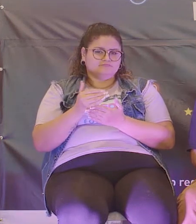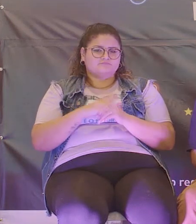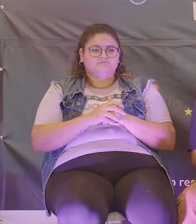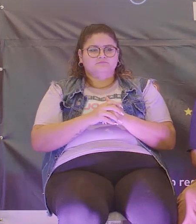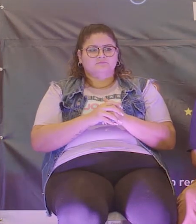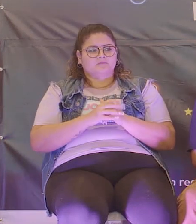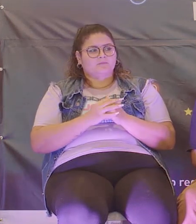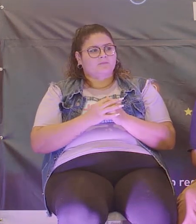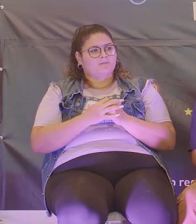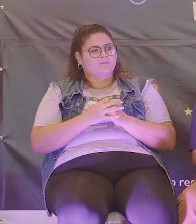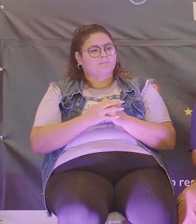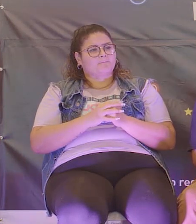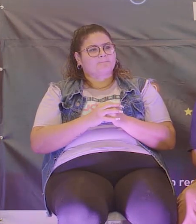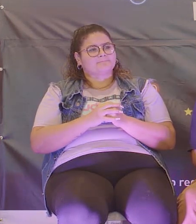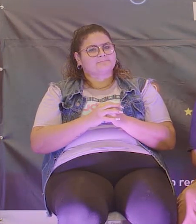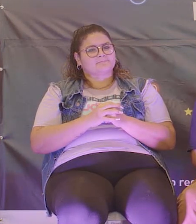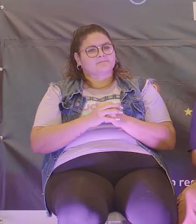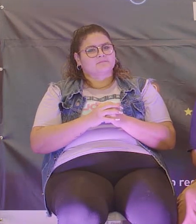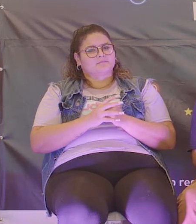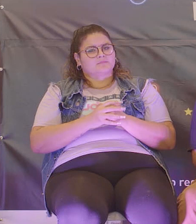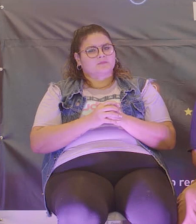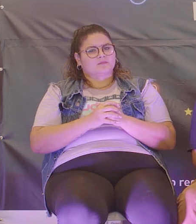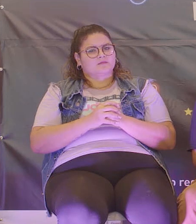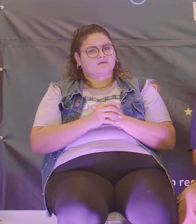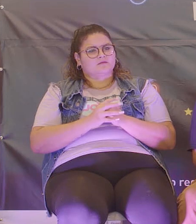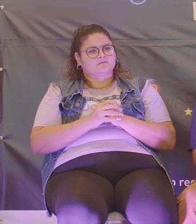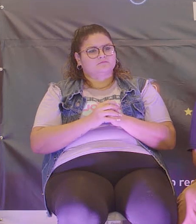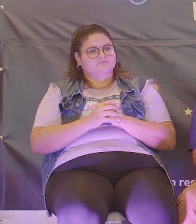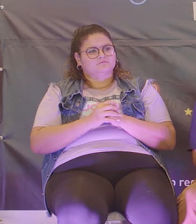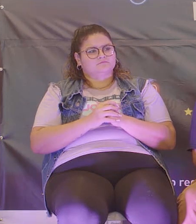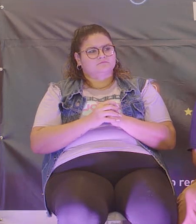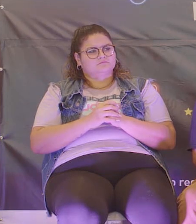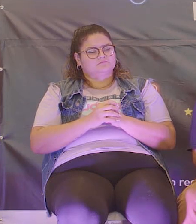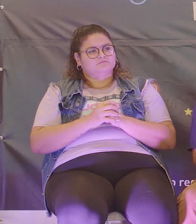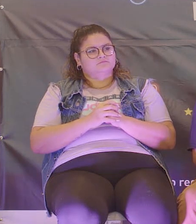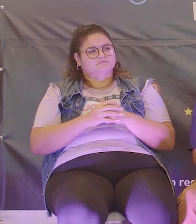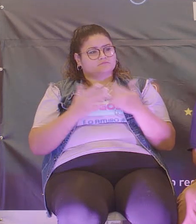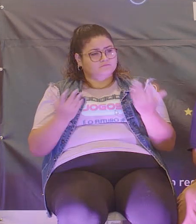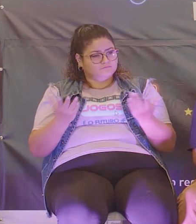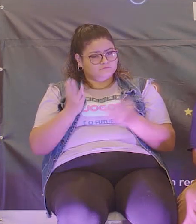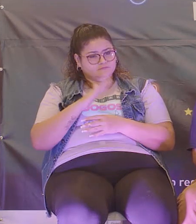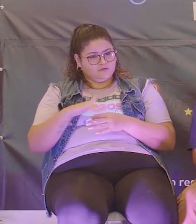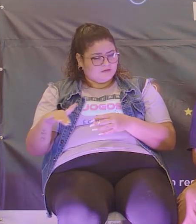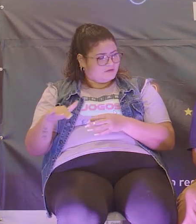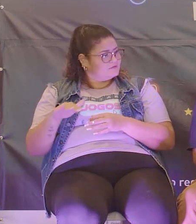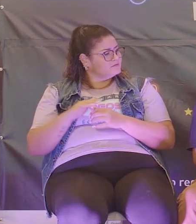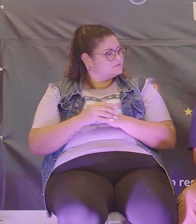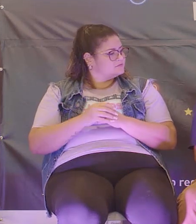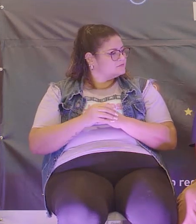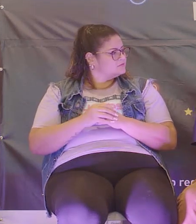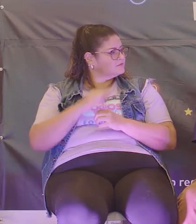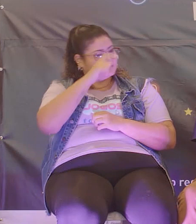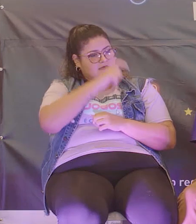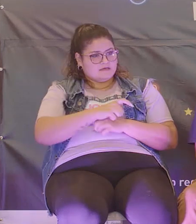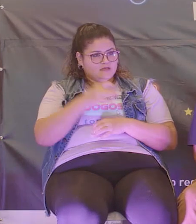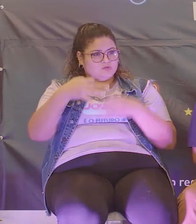né? Cara, eu queria formar aí, né, salientar a todos que não sabem, o Leonardo é um dos jurados hoje aqui